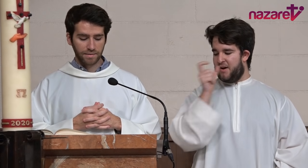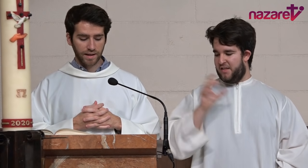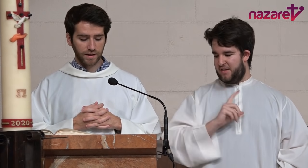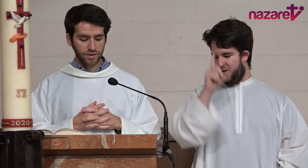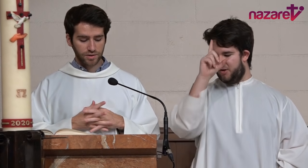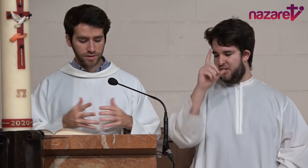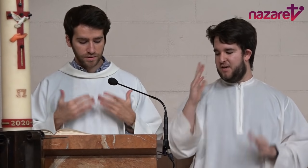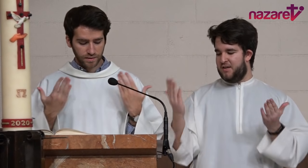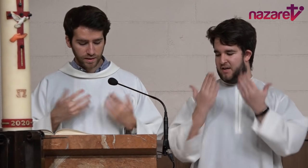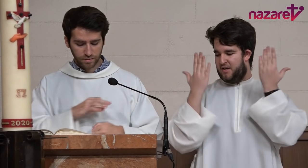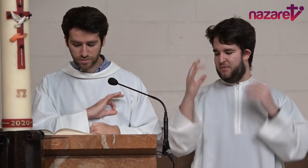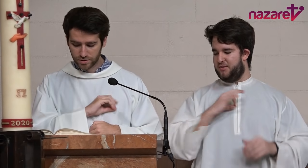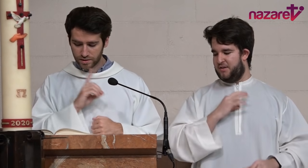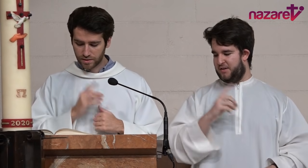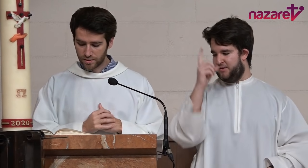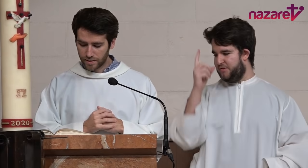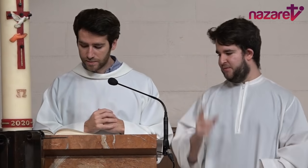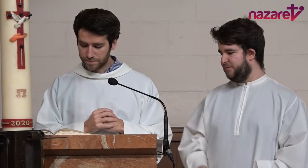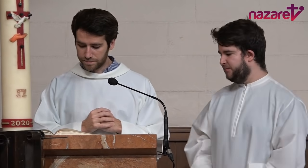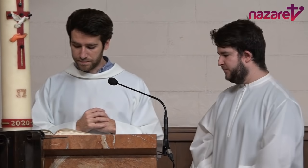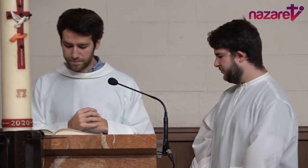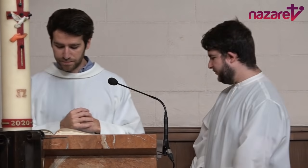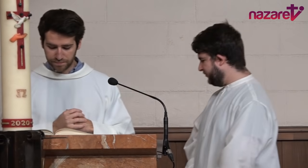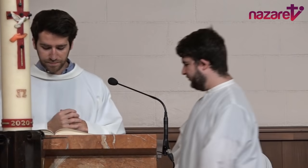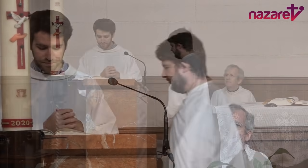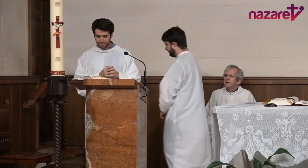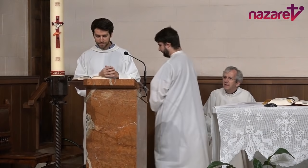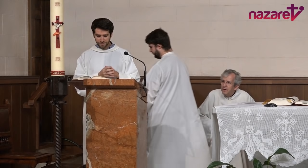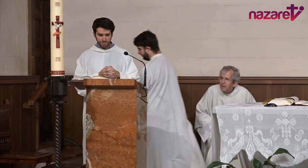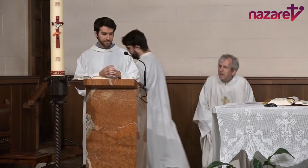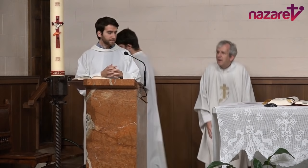Palabra de Dios. Te alabamos, Señor.